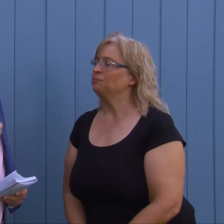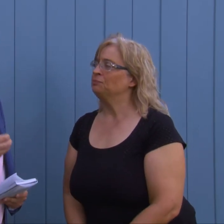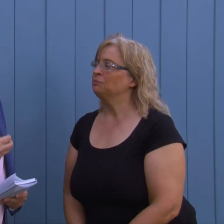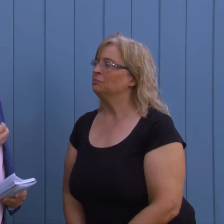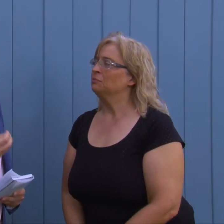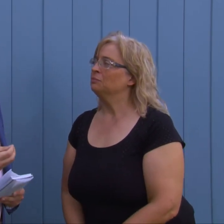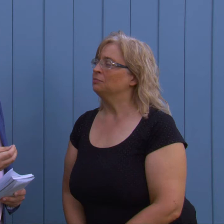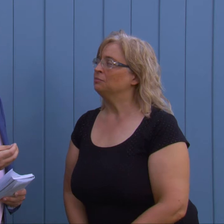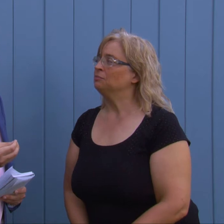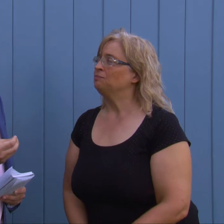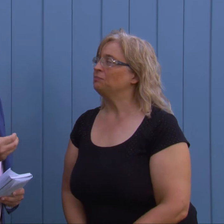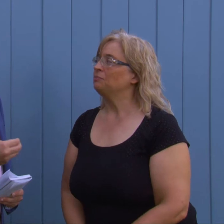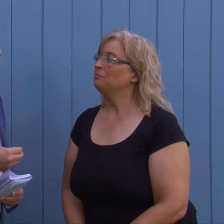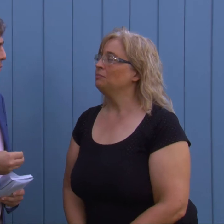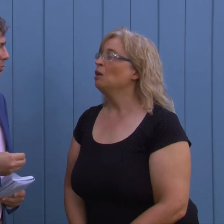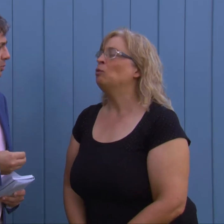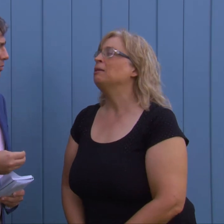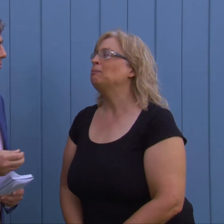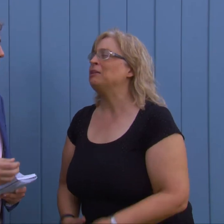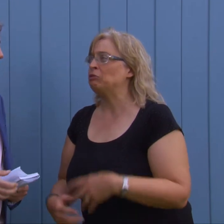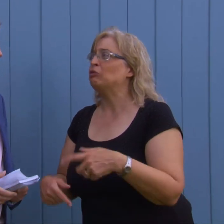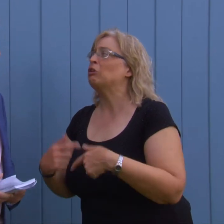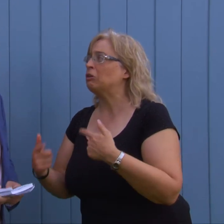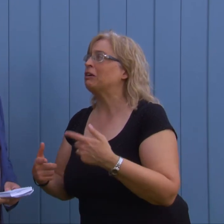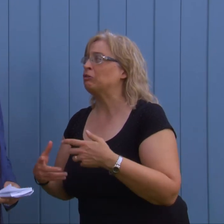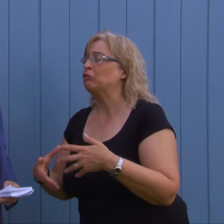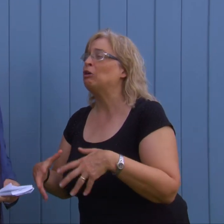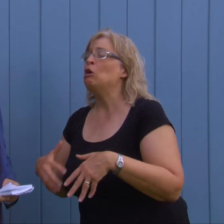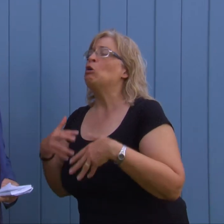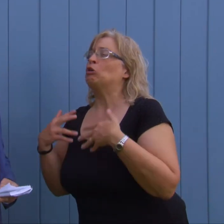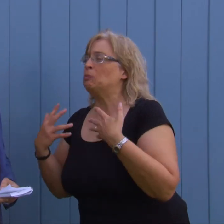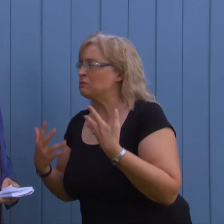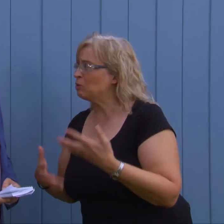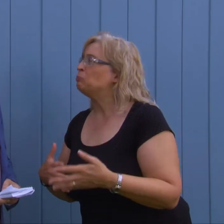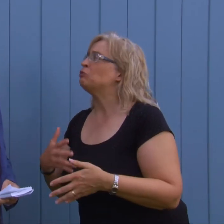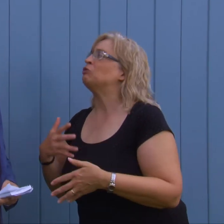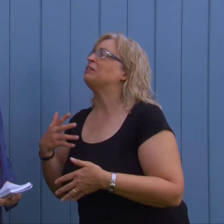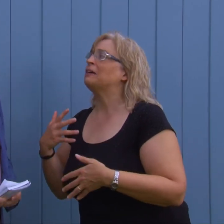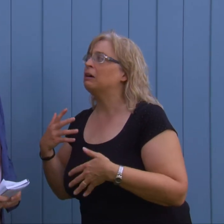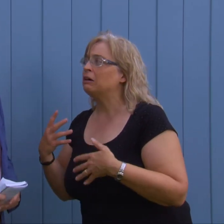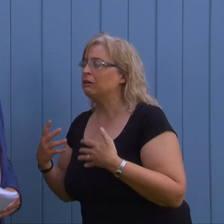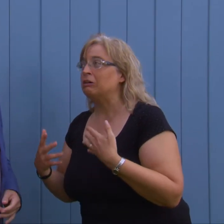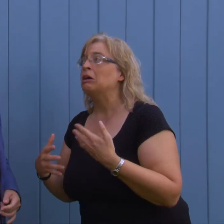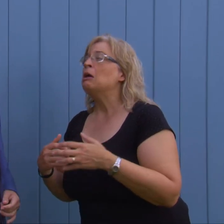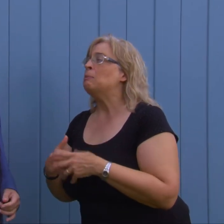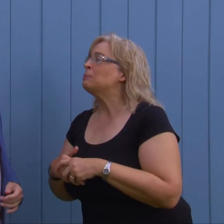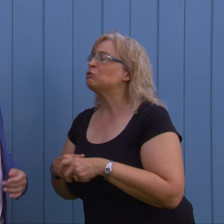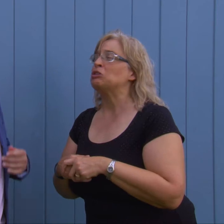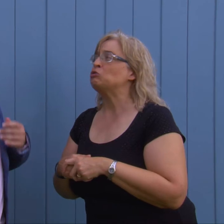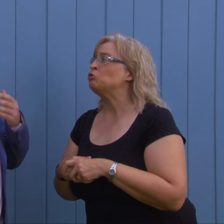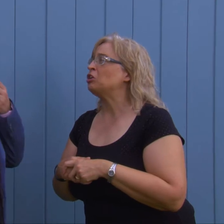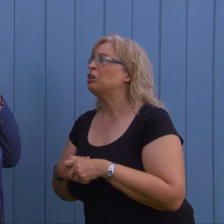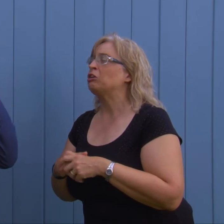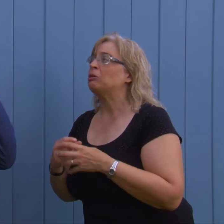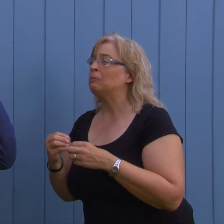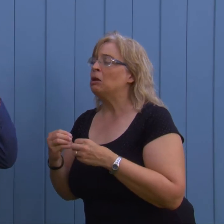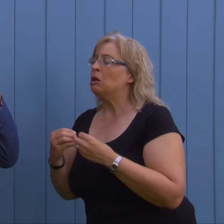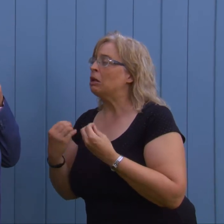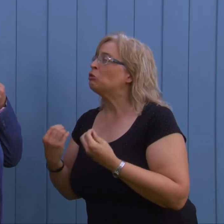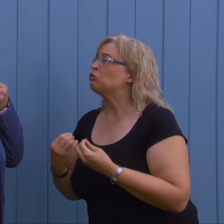volonté de changer des choses, mais pas trop. Oui. Puis souvent, on entend ça. On a besoin de plus de temps. Même sur des sujets comme la notion